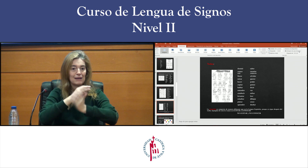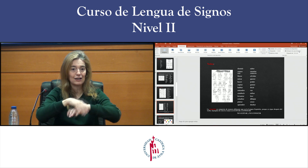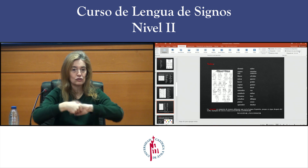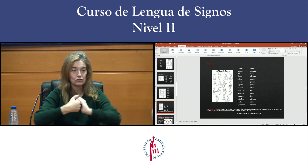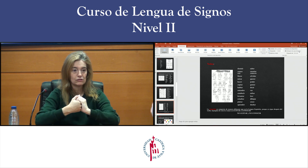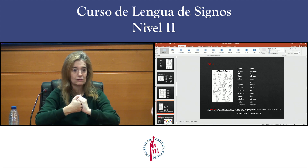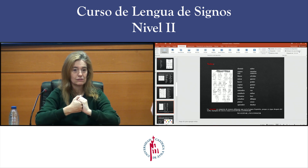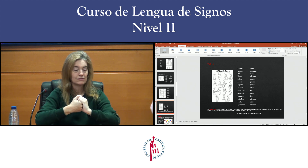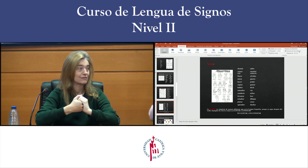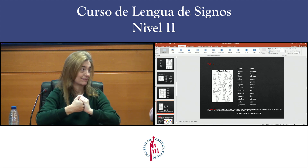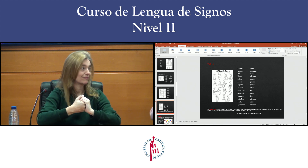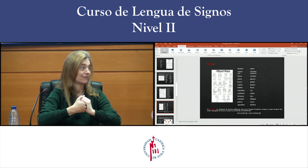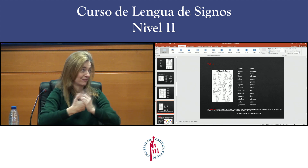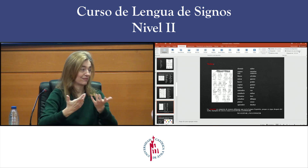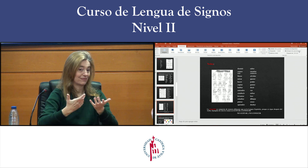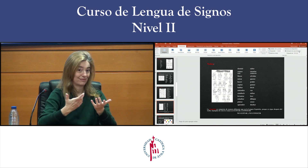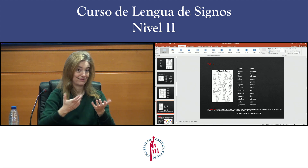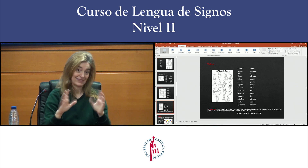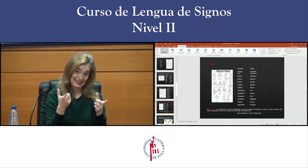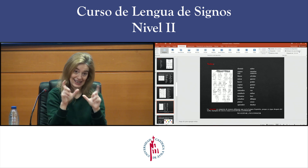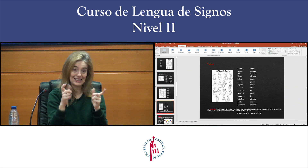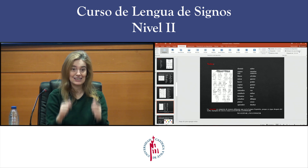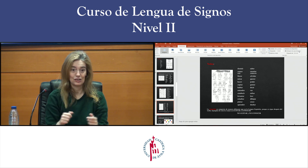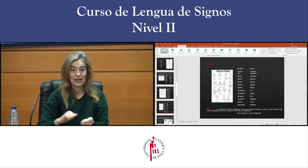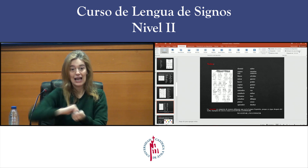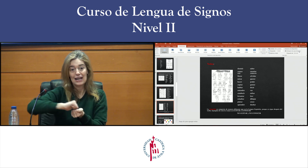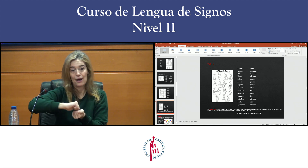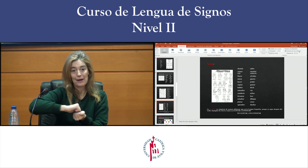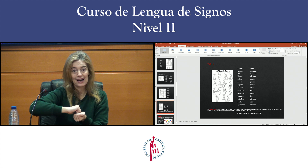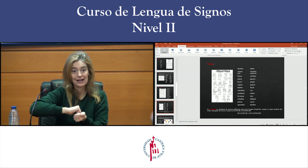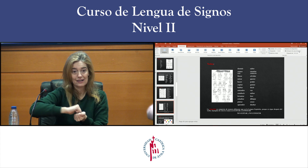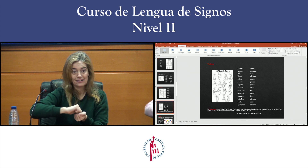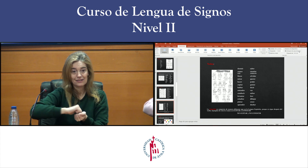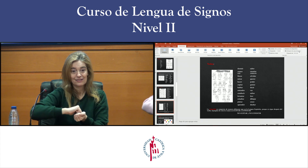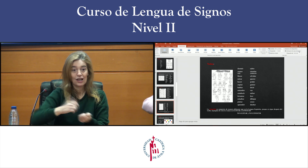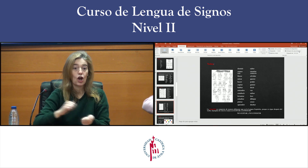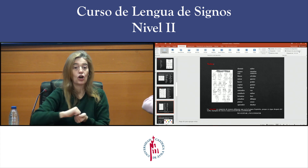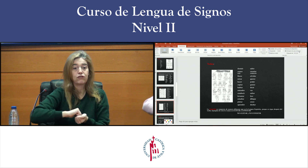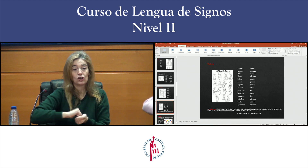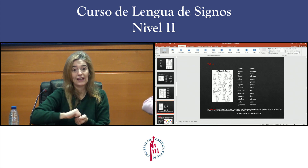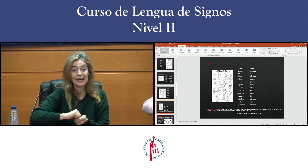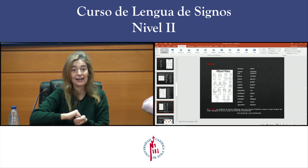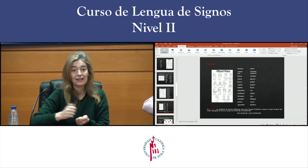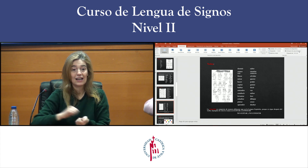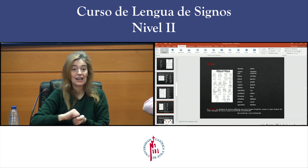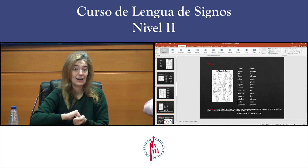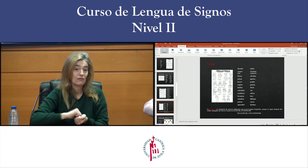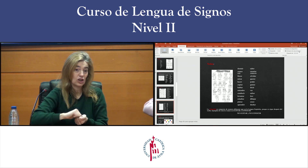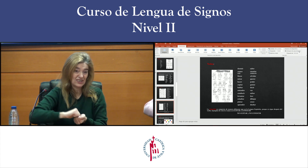esto es lavar la cara y esto es lavar las manos el lavar la ropa o frotar